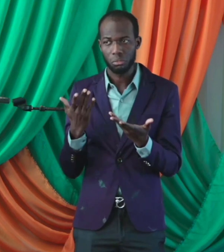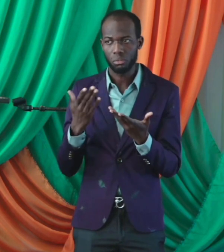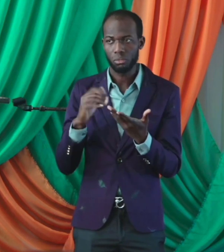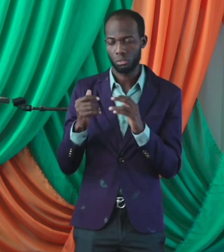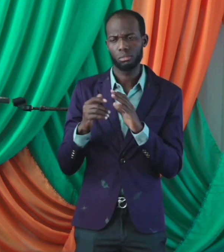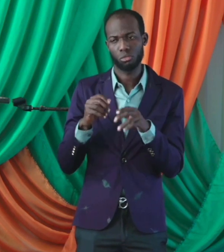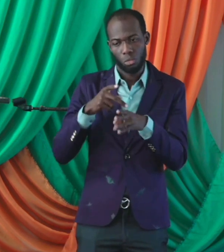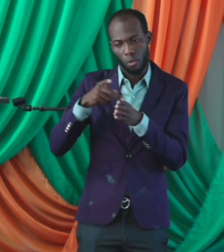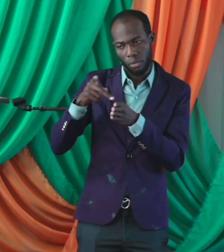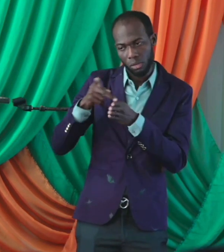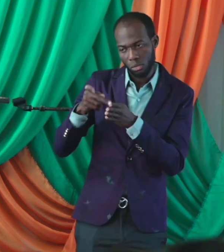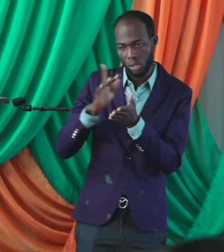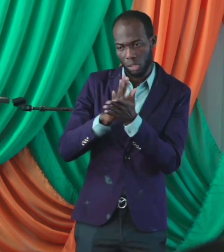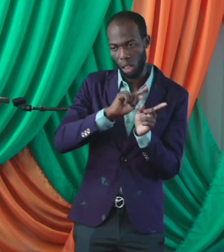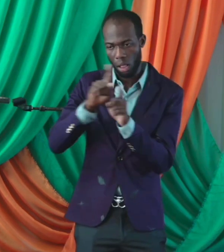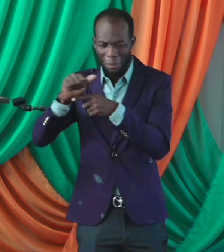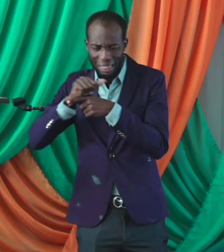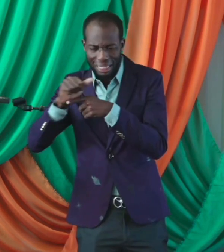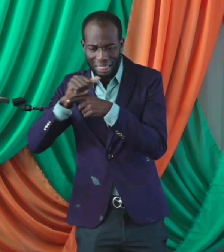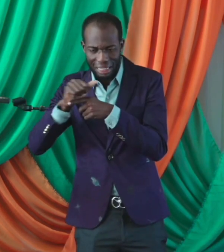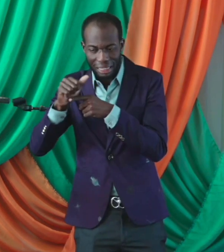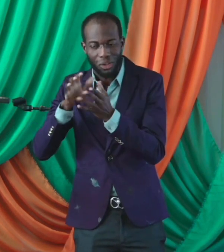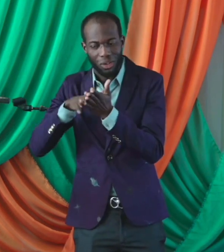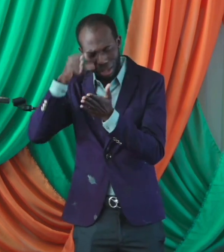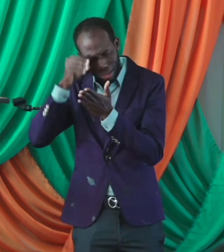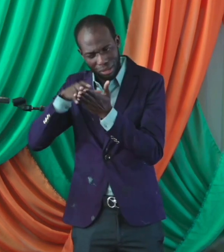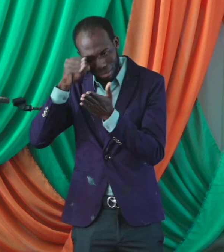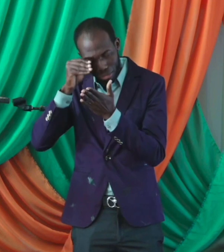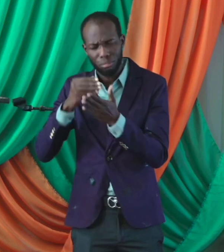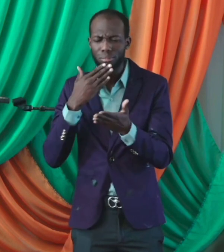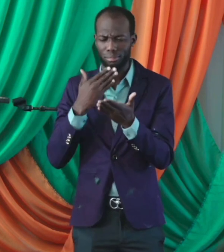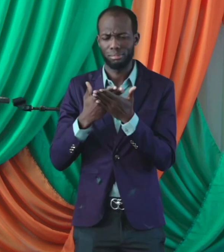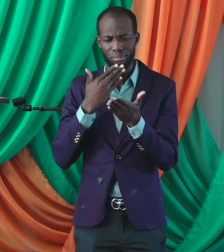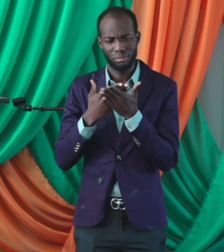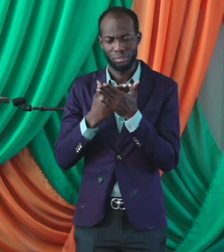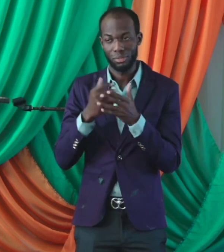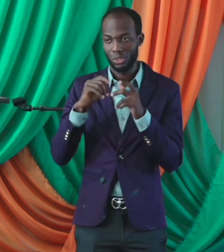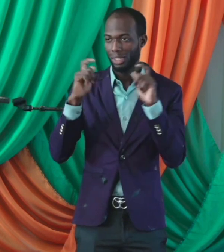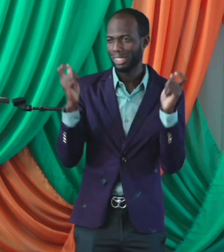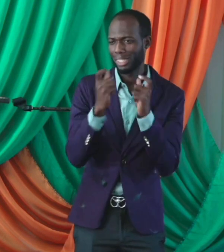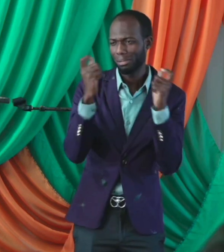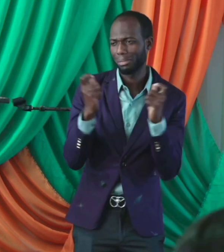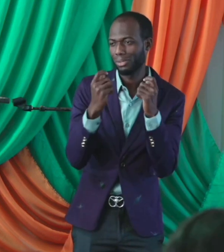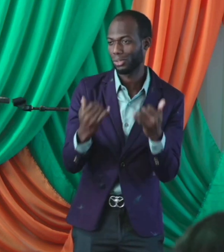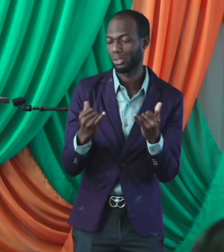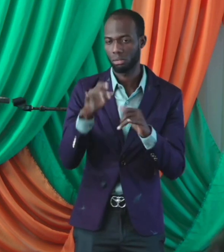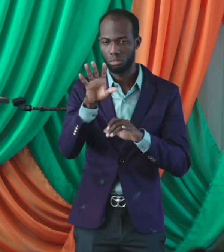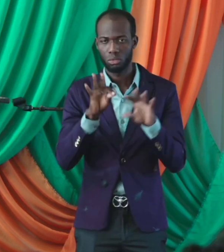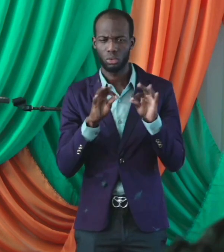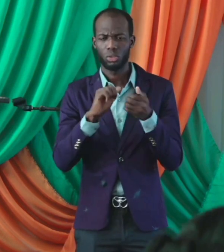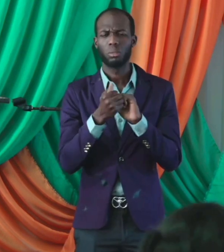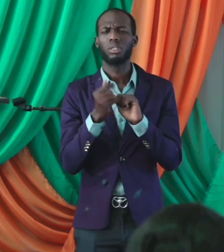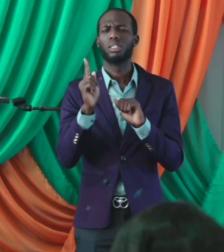ou son métier, c'est l'école ou pratique qui baoule. Eh bien, c'est un bon bagage que célébration ça, jeudi, nous choisissons